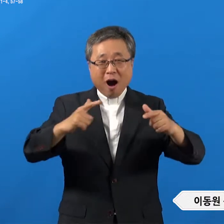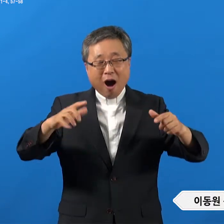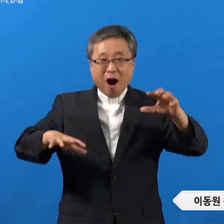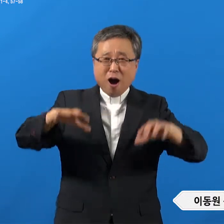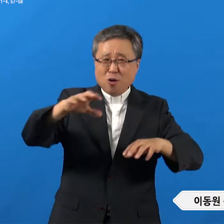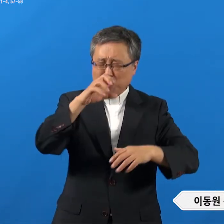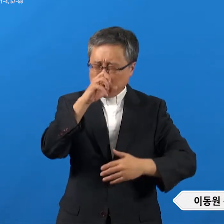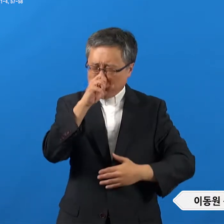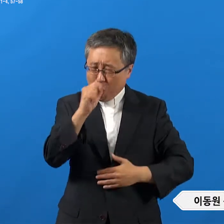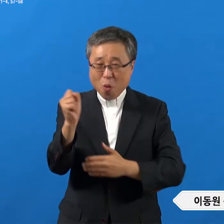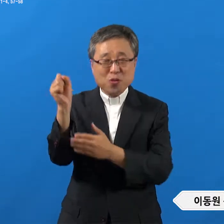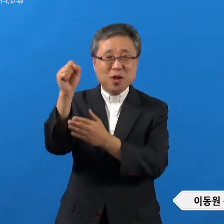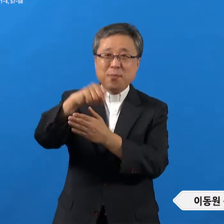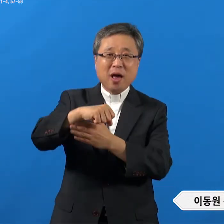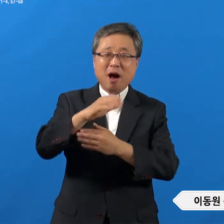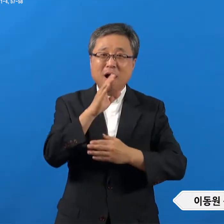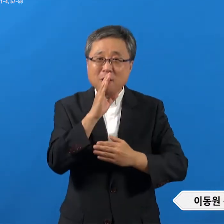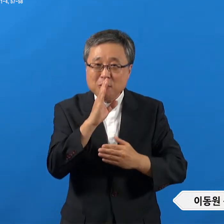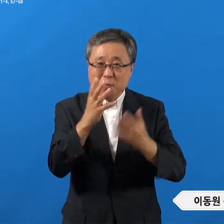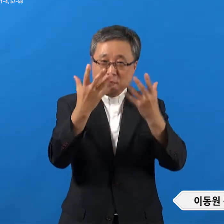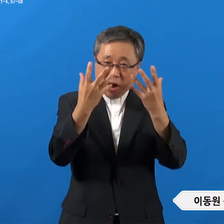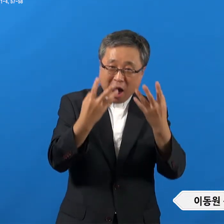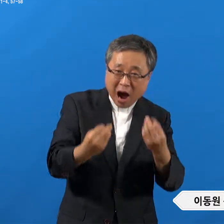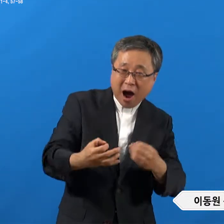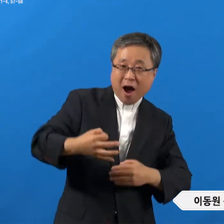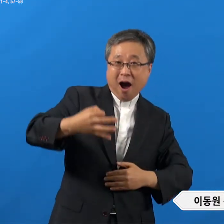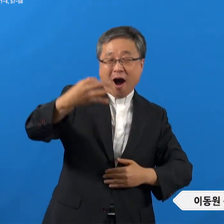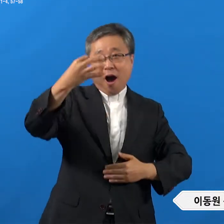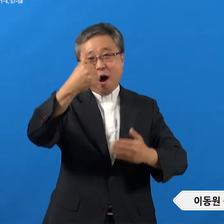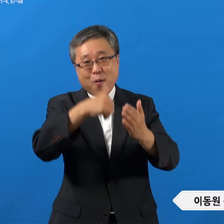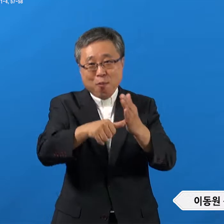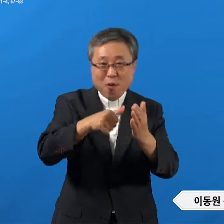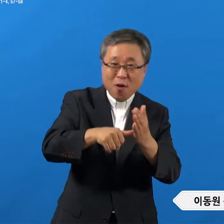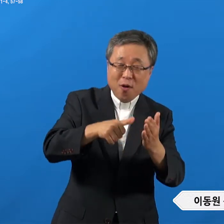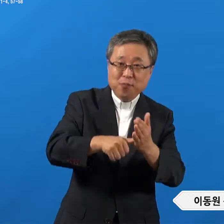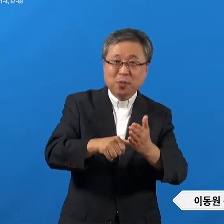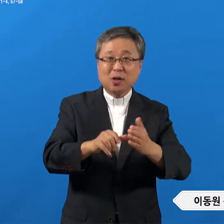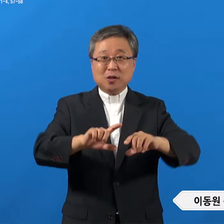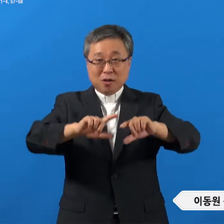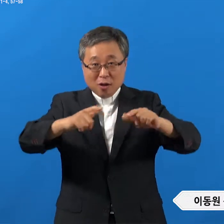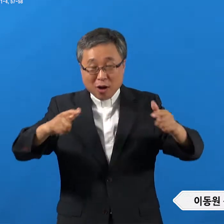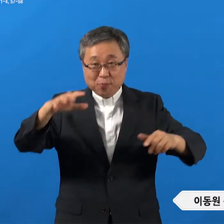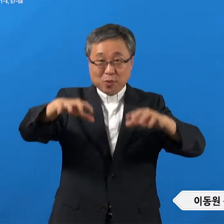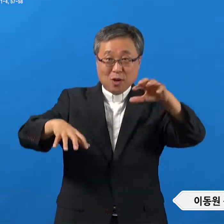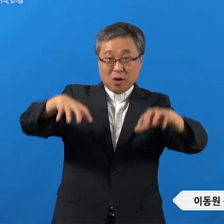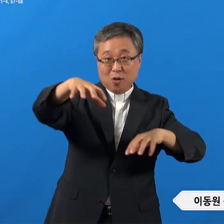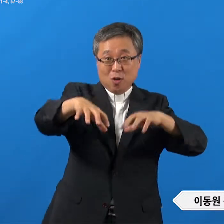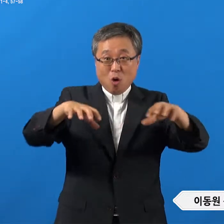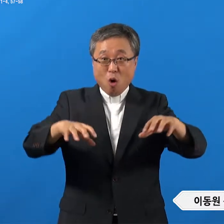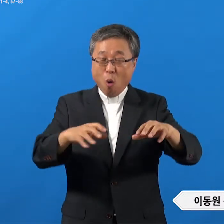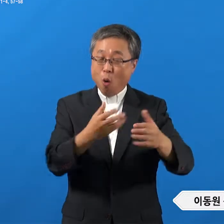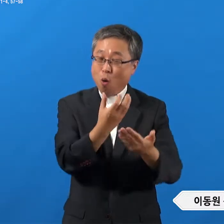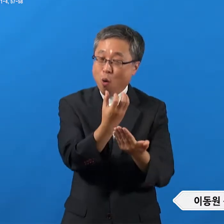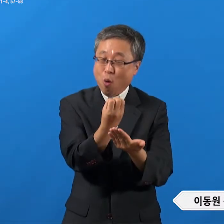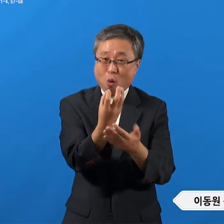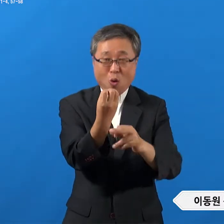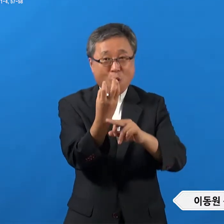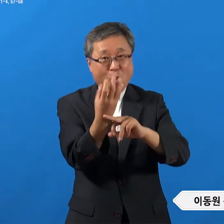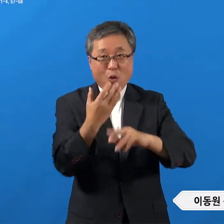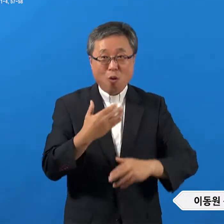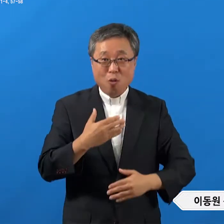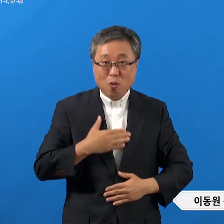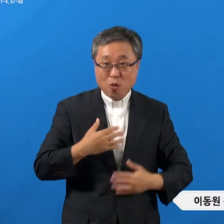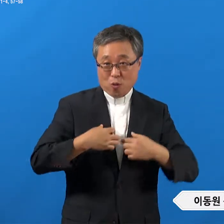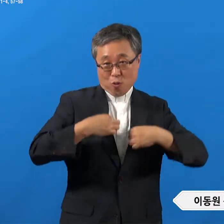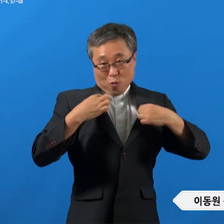대추야자 열매, 리비아의 상아, 바벨론의 주단, 길리기아의 사냥털, 루가오니아의 모직물,